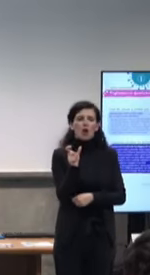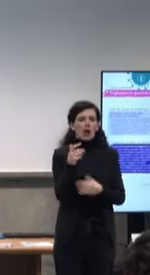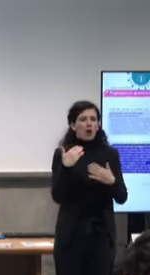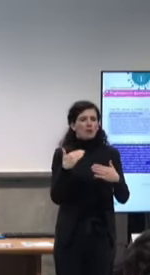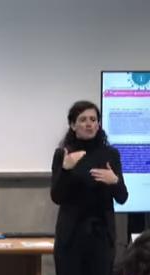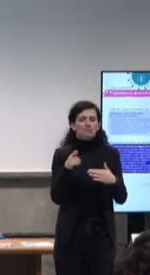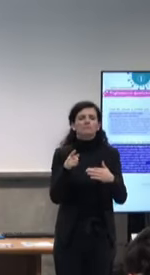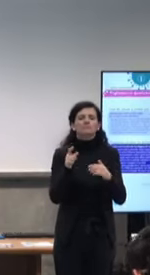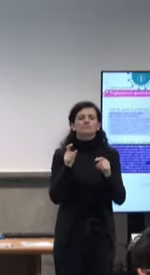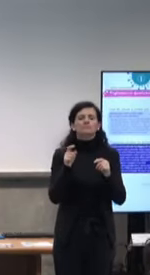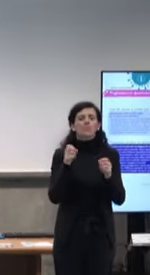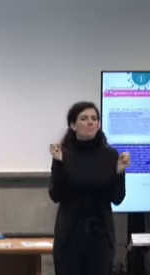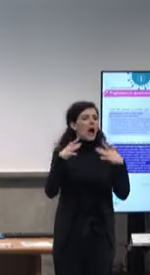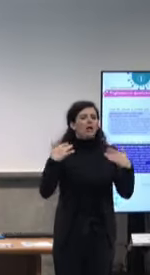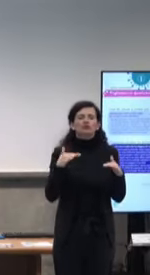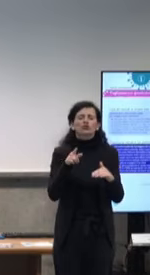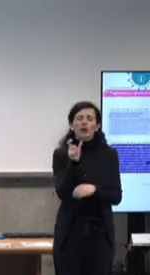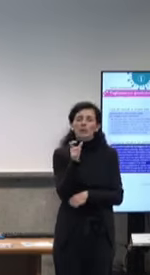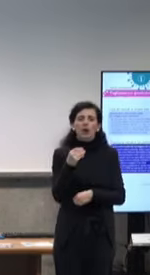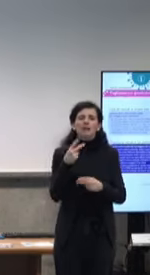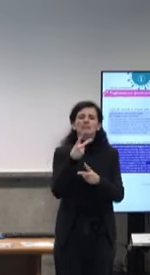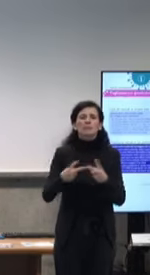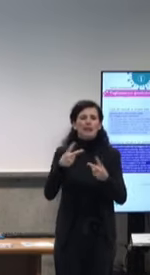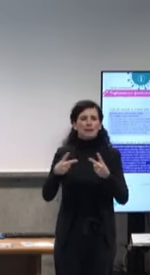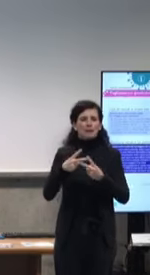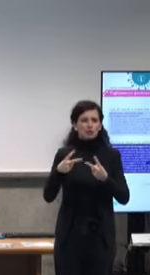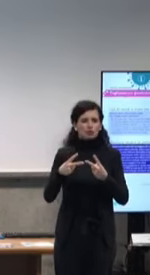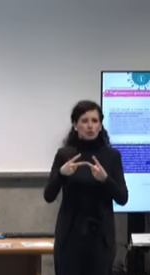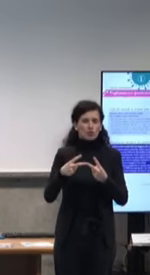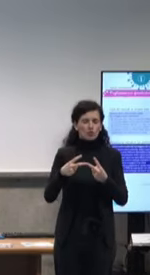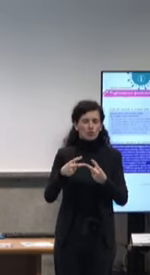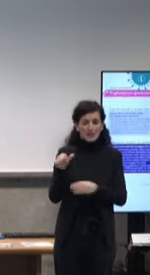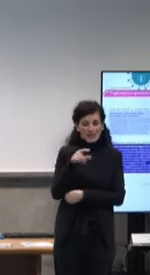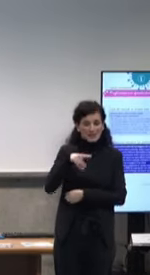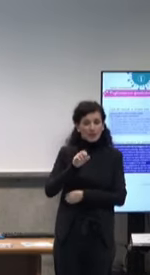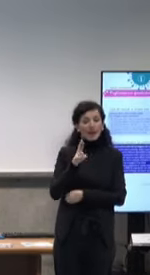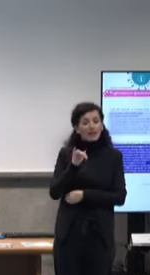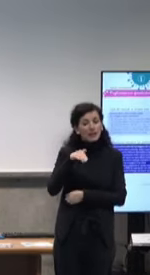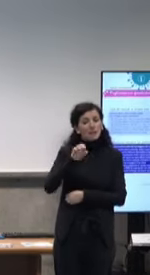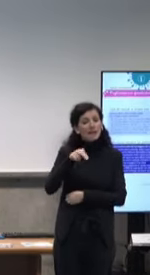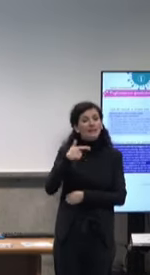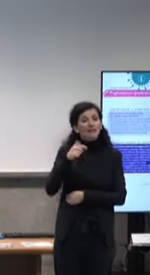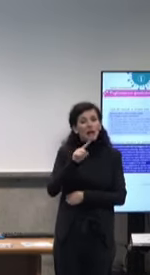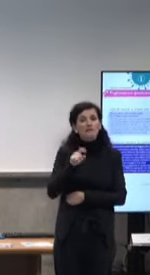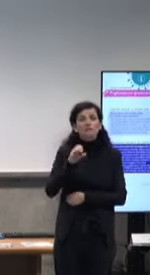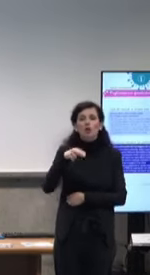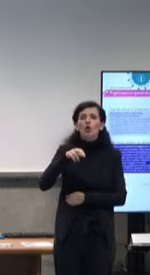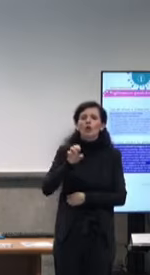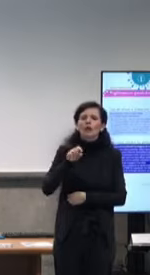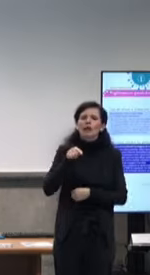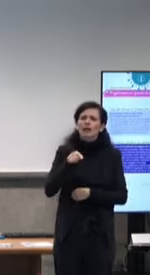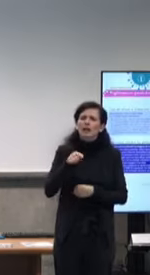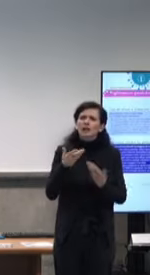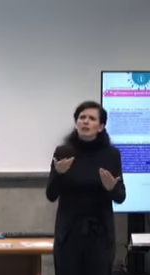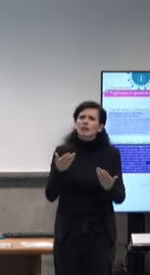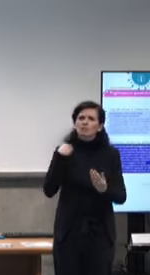la parola sperimentazione io credo che la creatività e anche la capacità scientifica del nostro